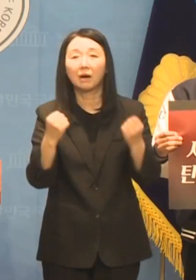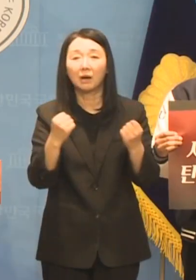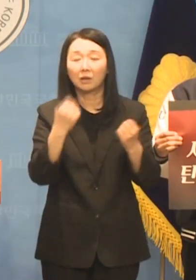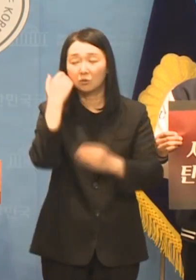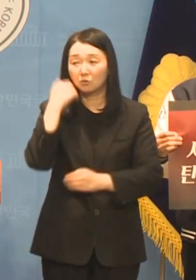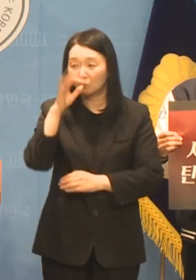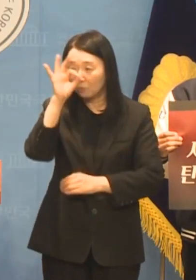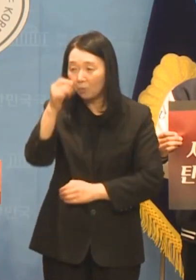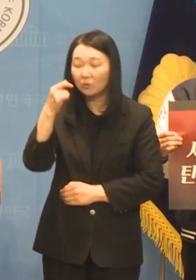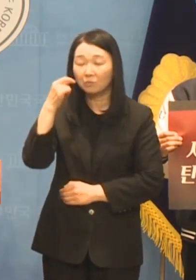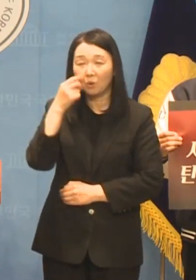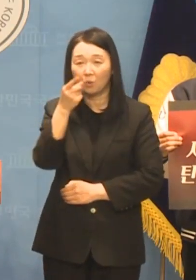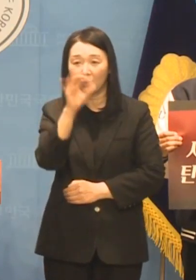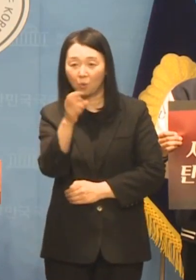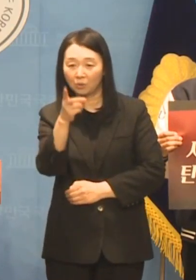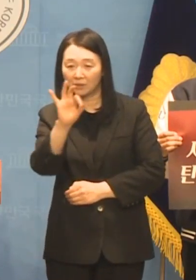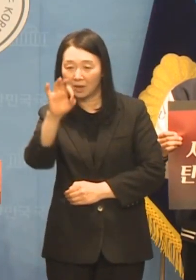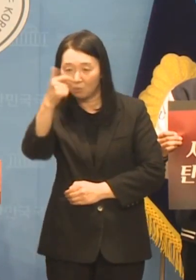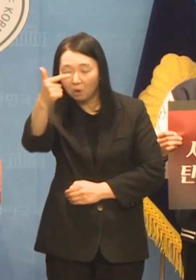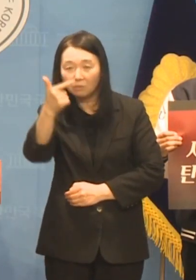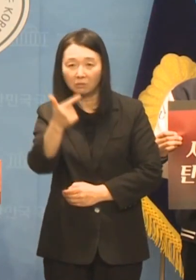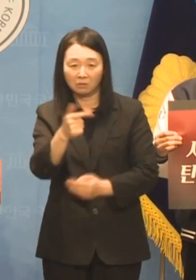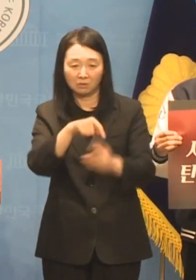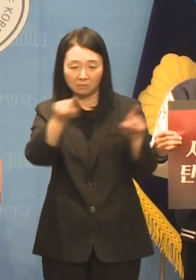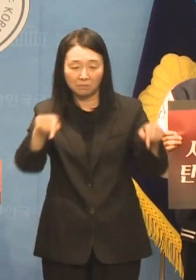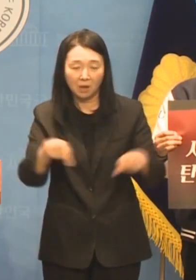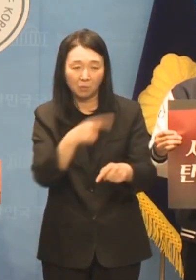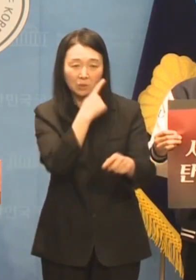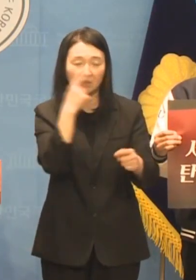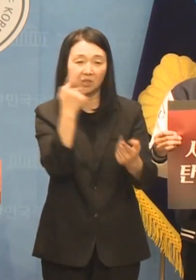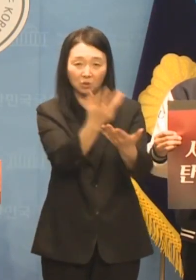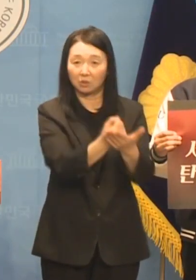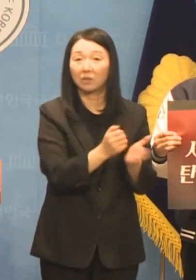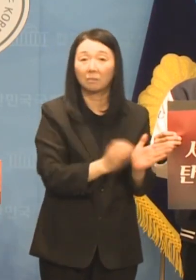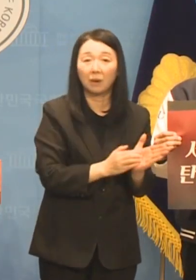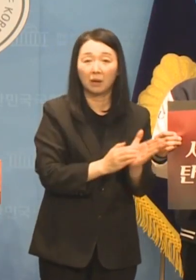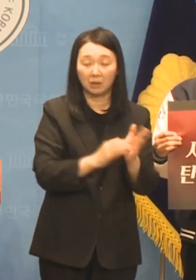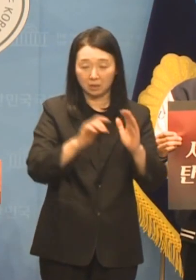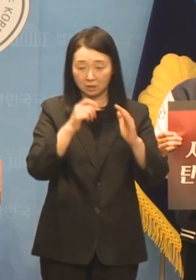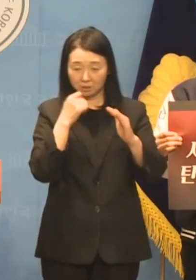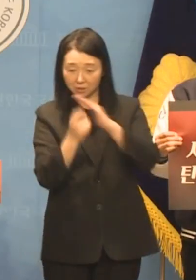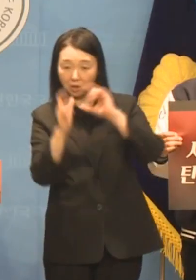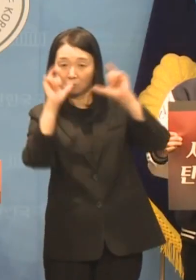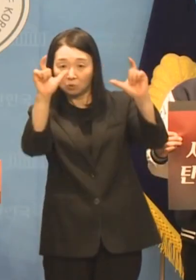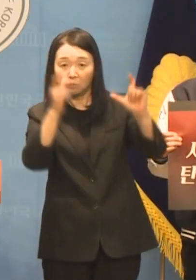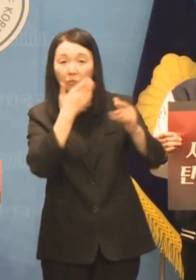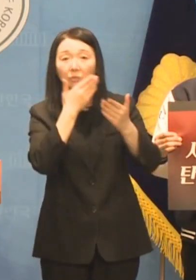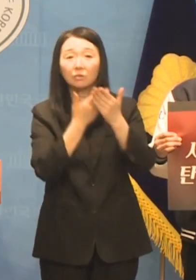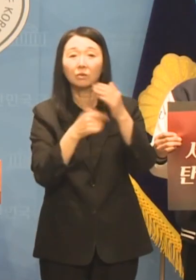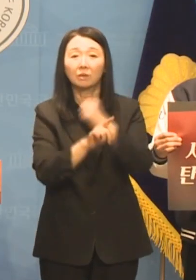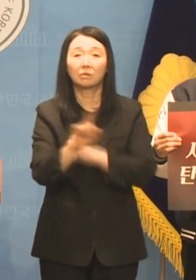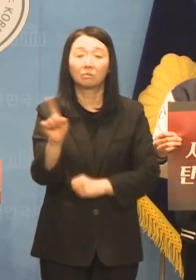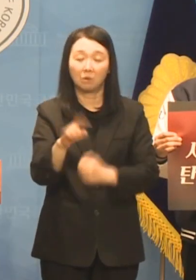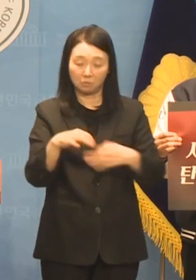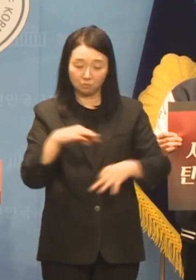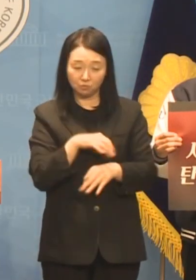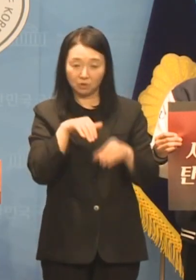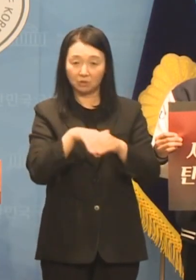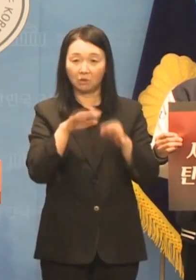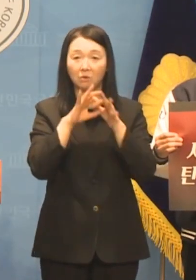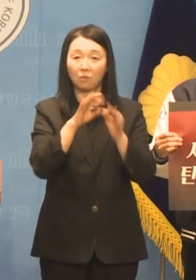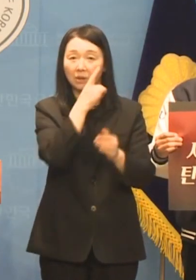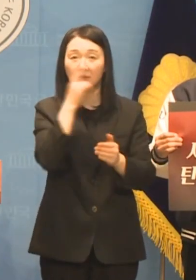없는 홍장원의 메모조차도 증거로 채택하였습니다. 그러나 계엄 선포의 핵심적인 이유인 부정선거와